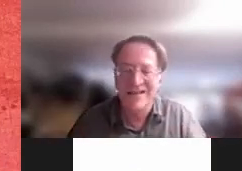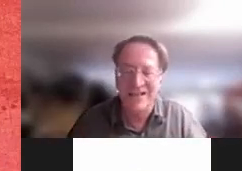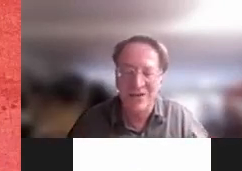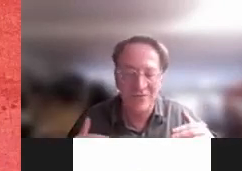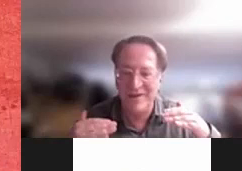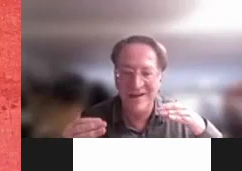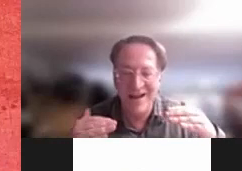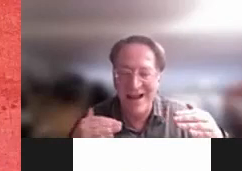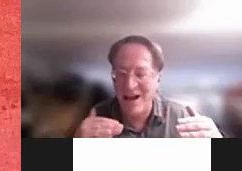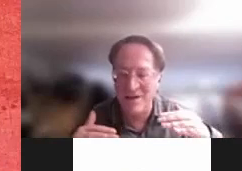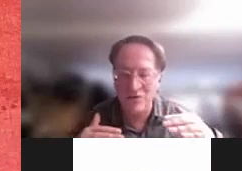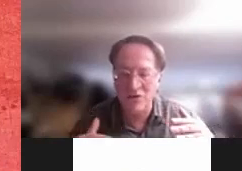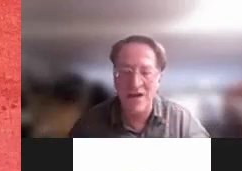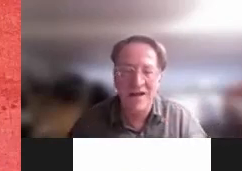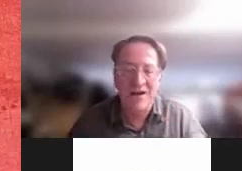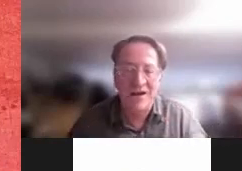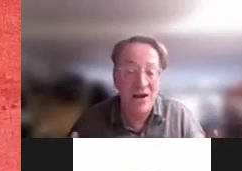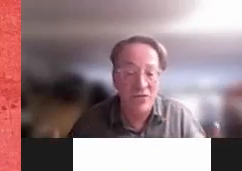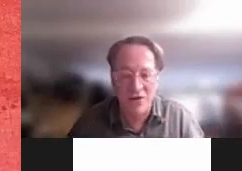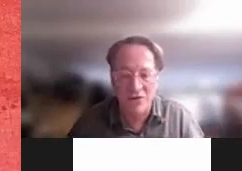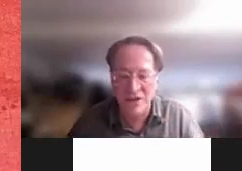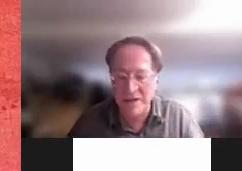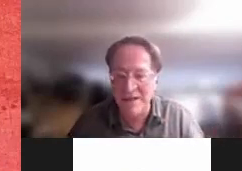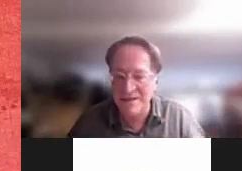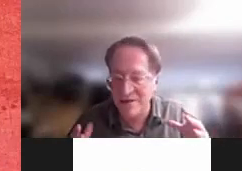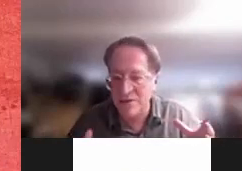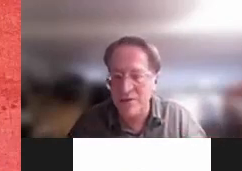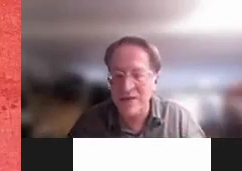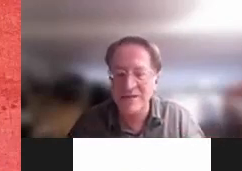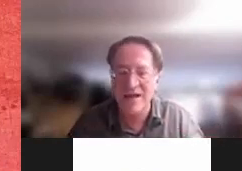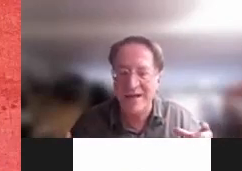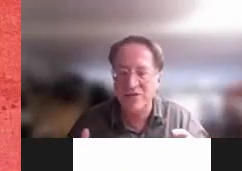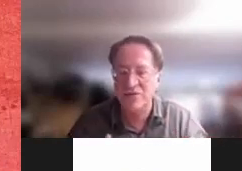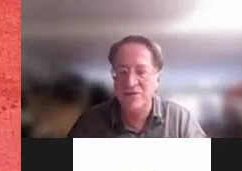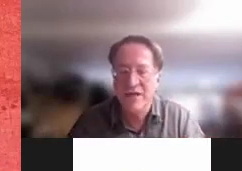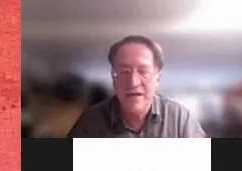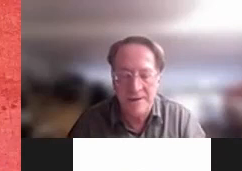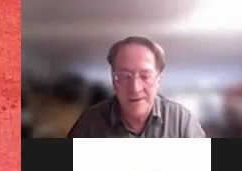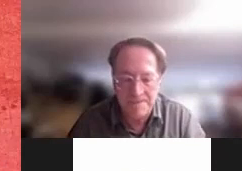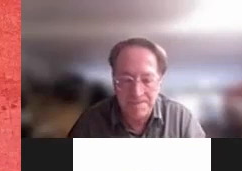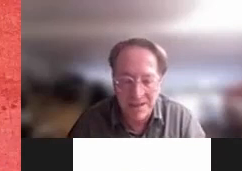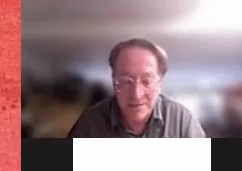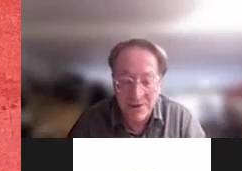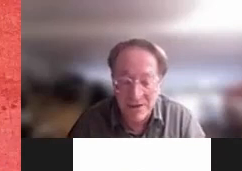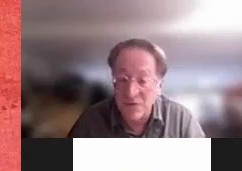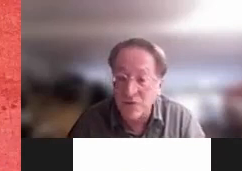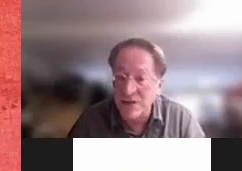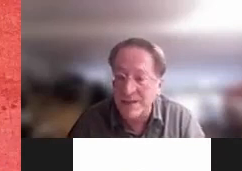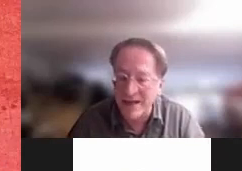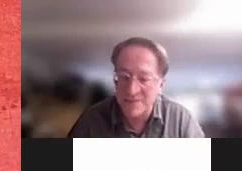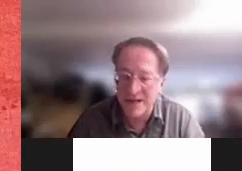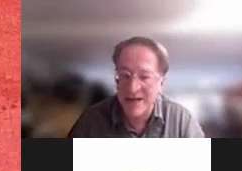abajo, sino al mismo nivel. Cada uno tiene una experiencia, una vivencia, y estas vivencias